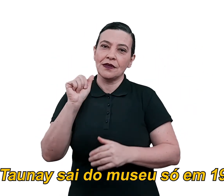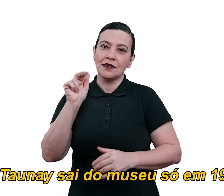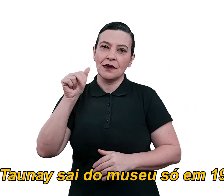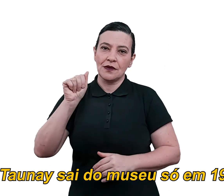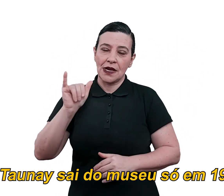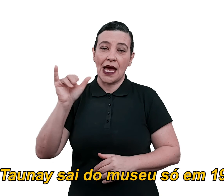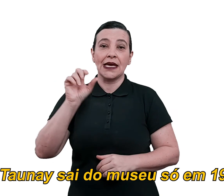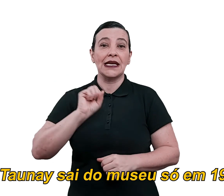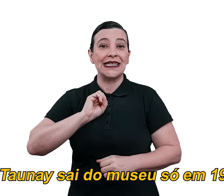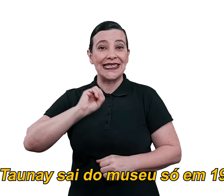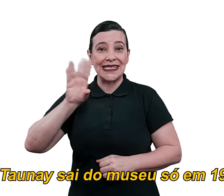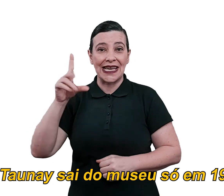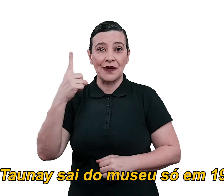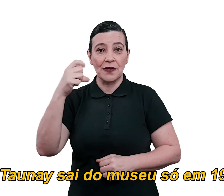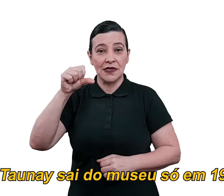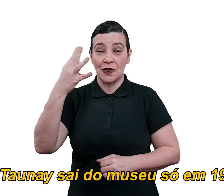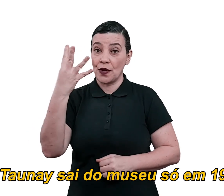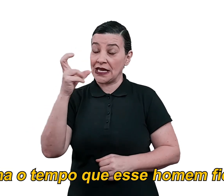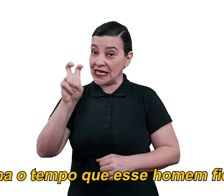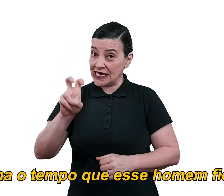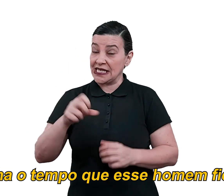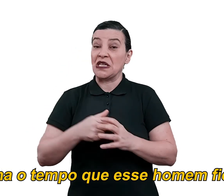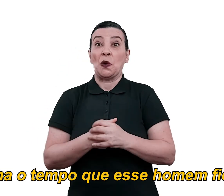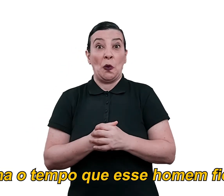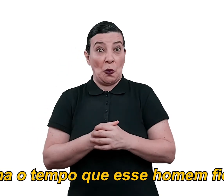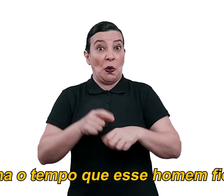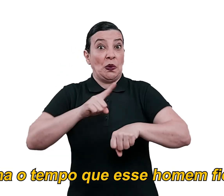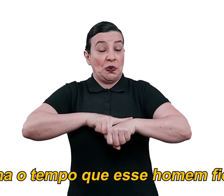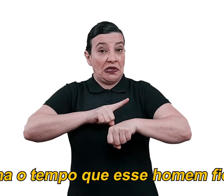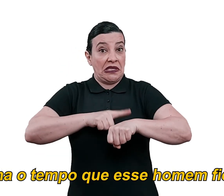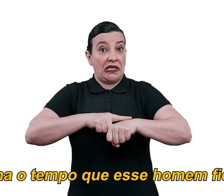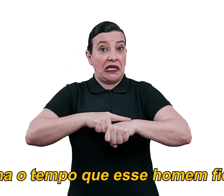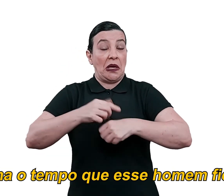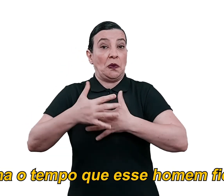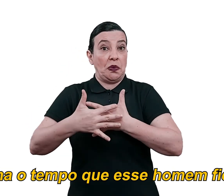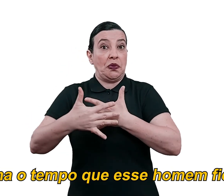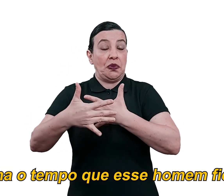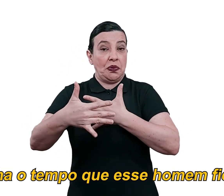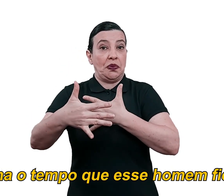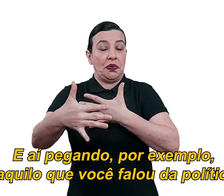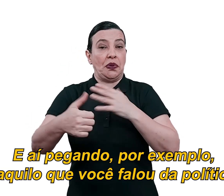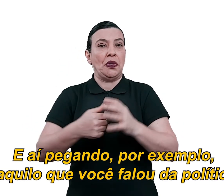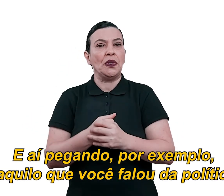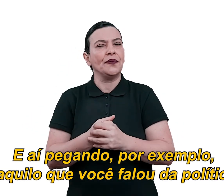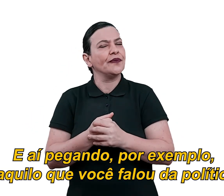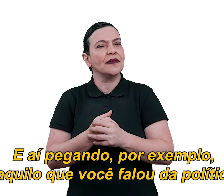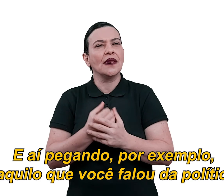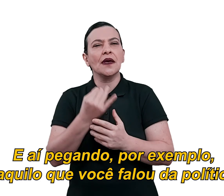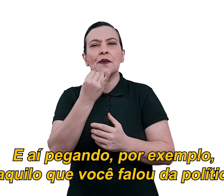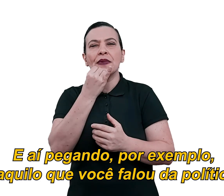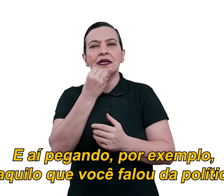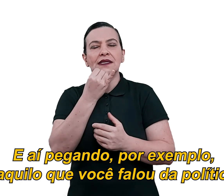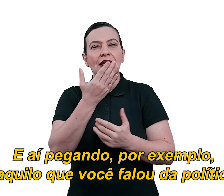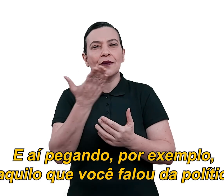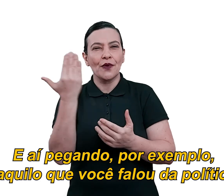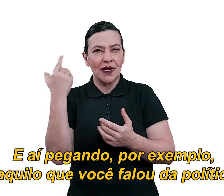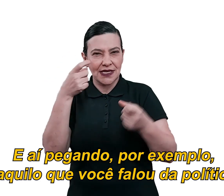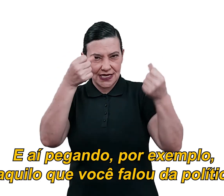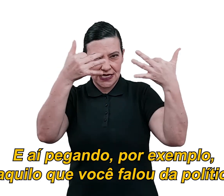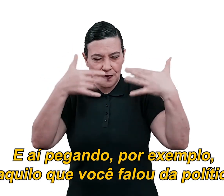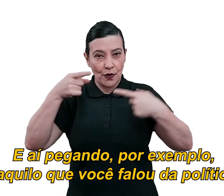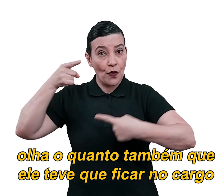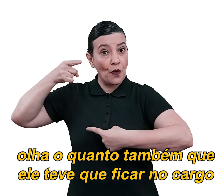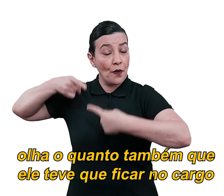Toné sai do museu só em 1945. Né? Olha o tempo que esse homem ficou. E aí, pegando, por exemplo, aquilo que você falou